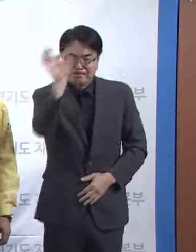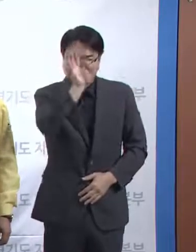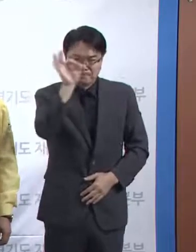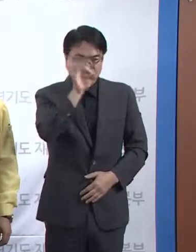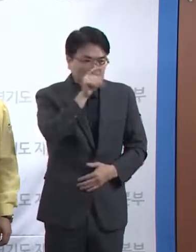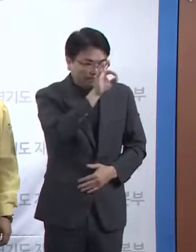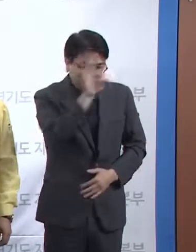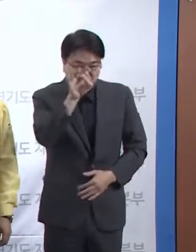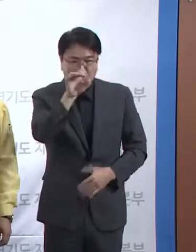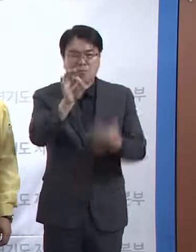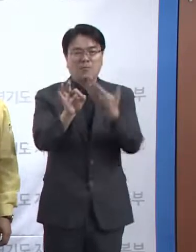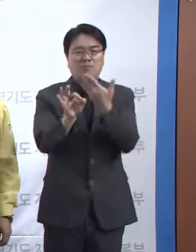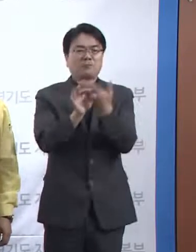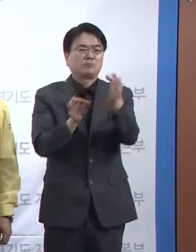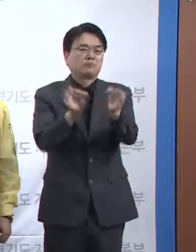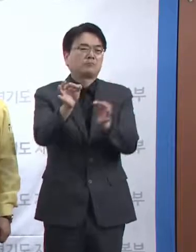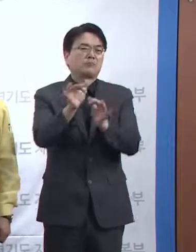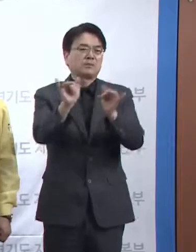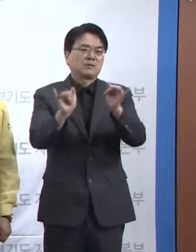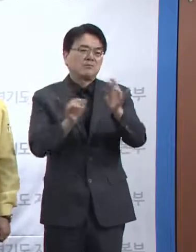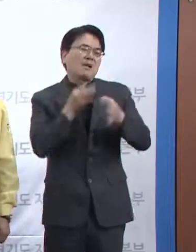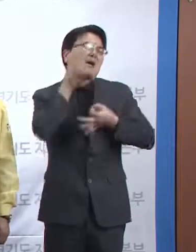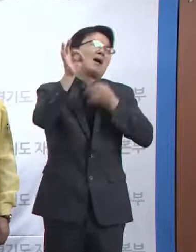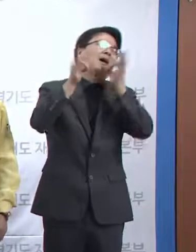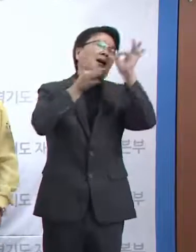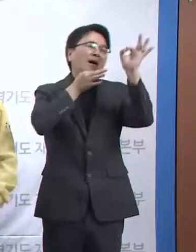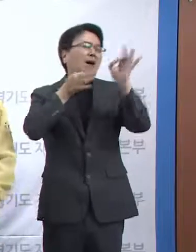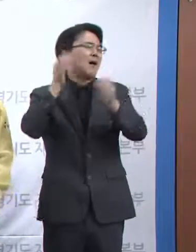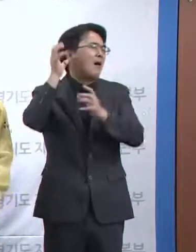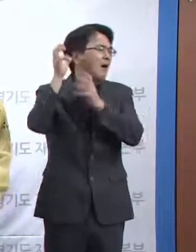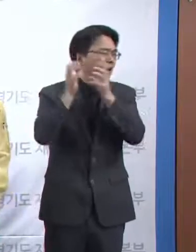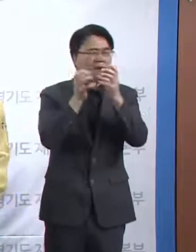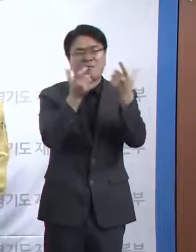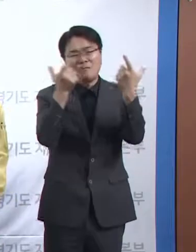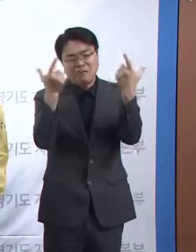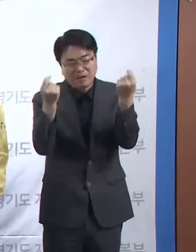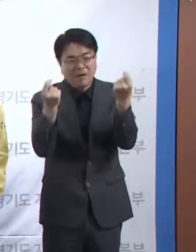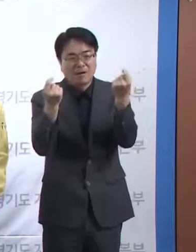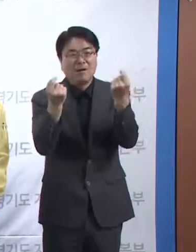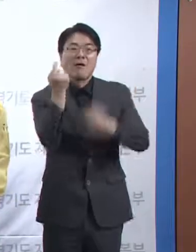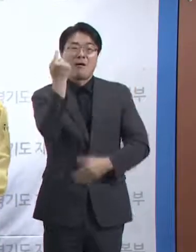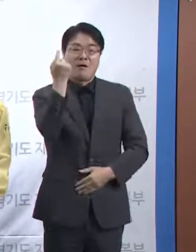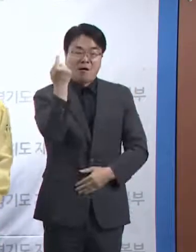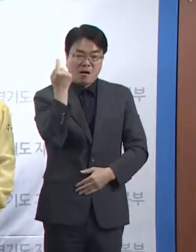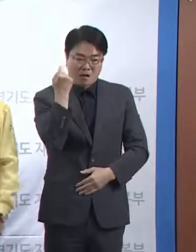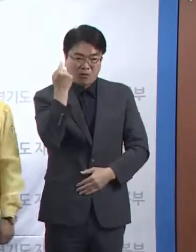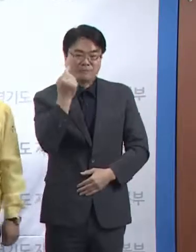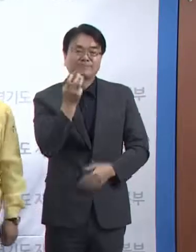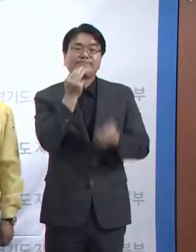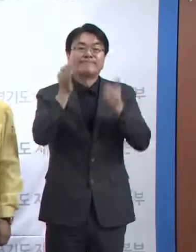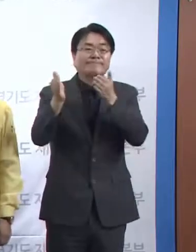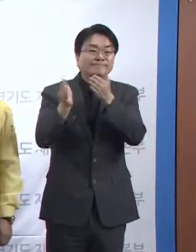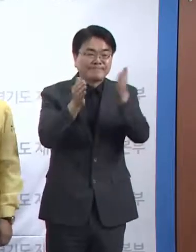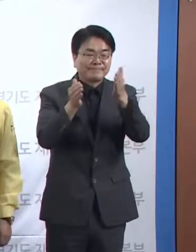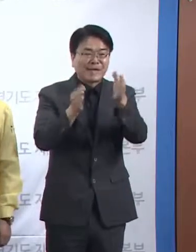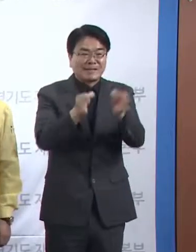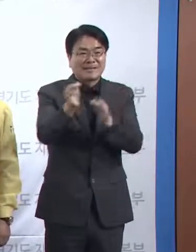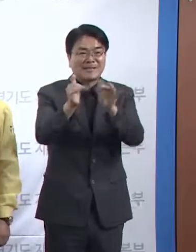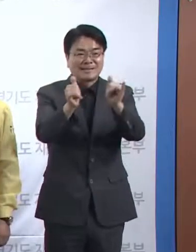보면 정사하시는 분들의 아우성 소리가 들립니다. 어제도 경기도 상인연합회에서 대피실을